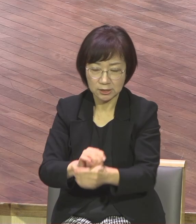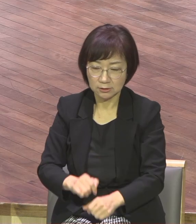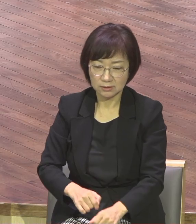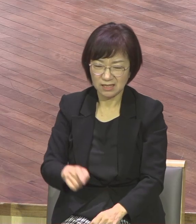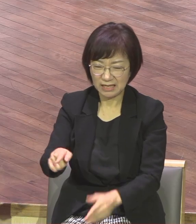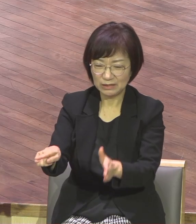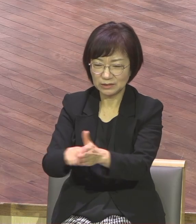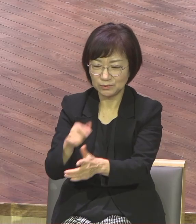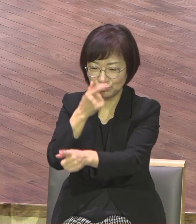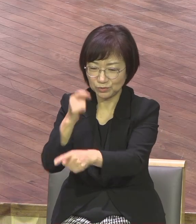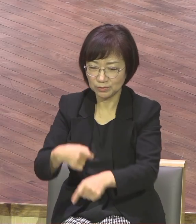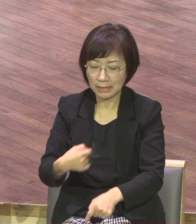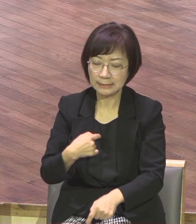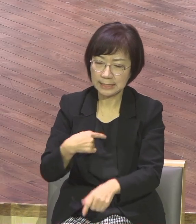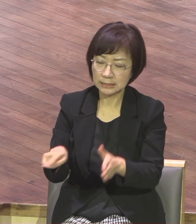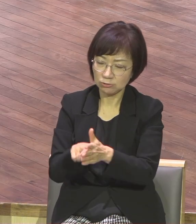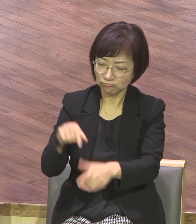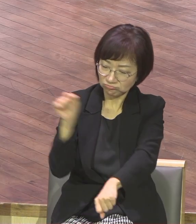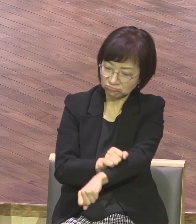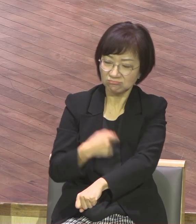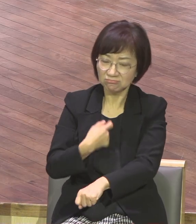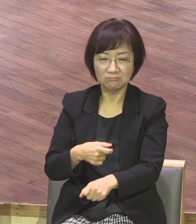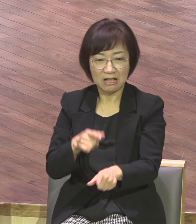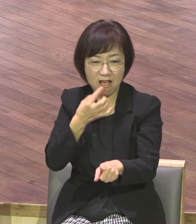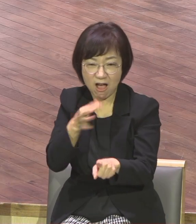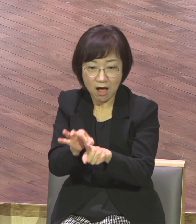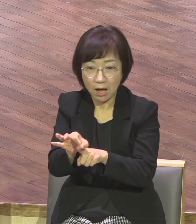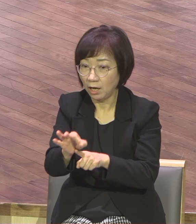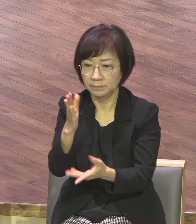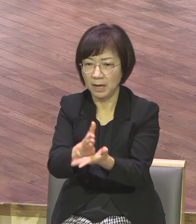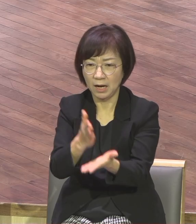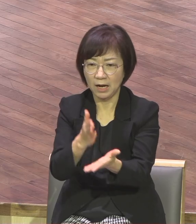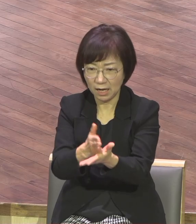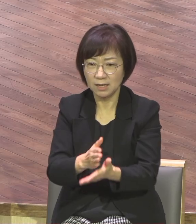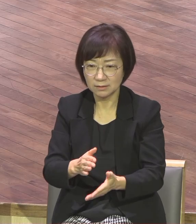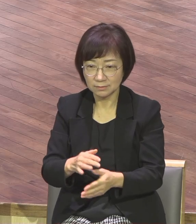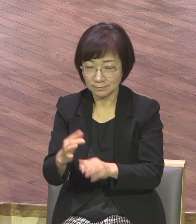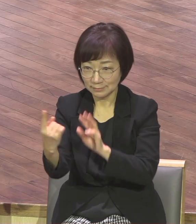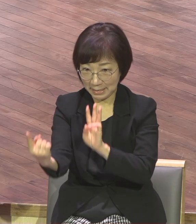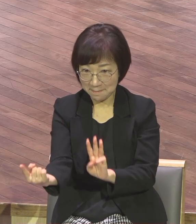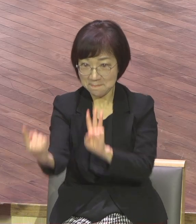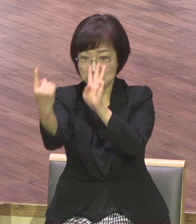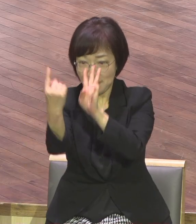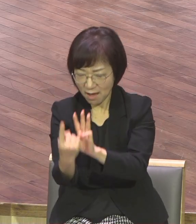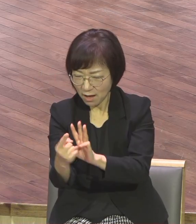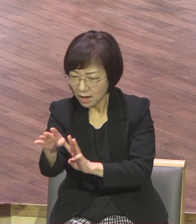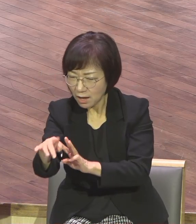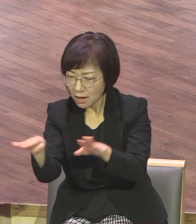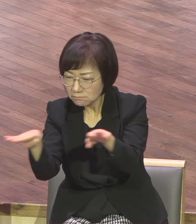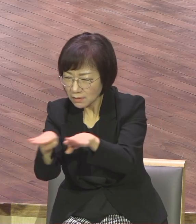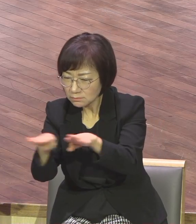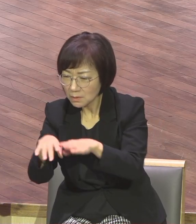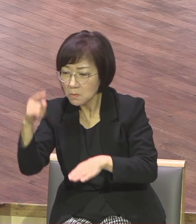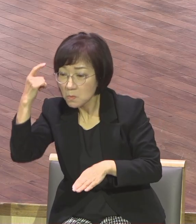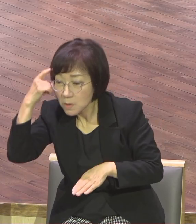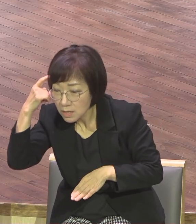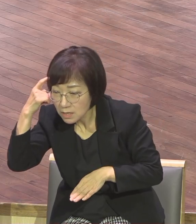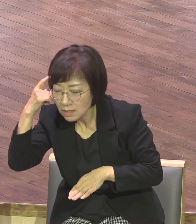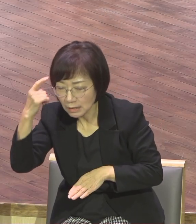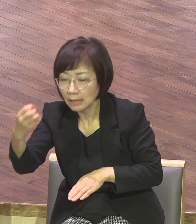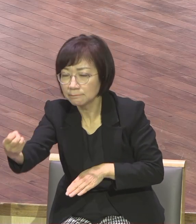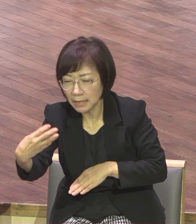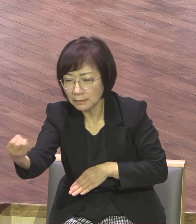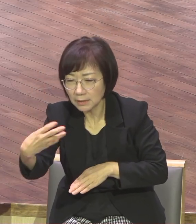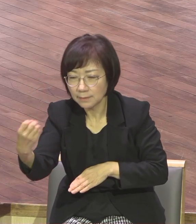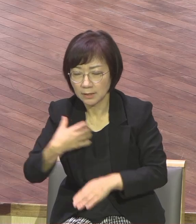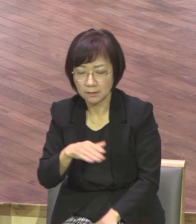것처럼 그렇게 하지 마시고 가능하면 그 사람 속에 있는 마음을 말 열 수 있도록 말을